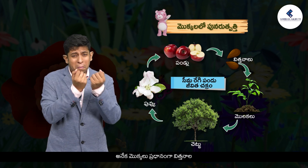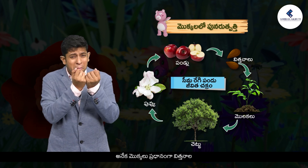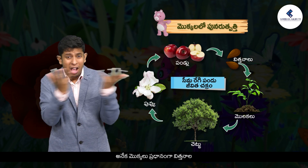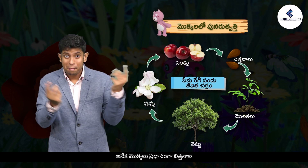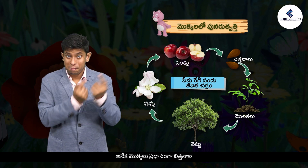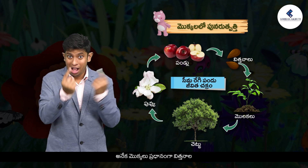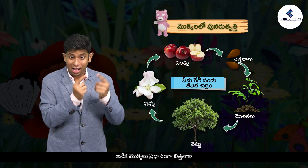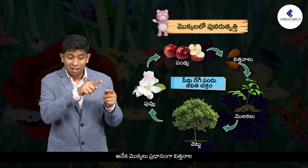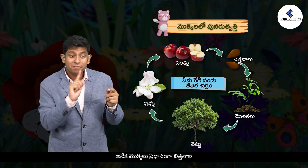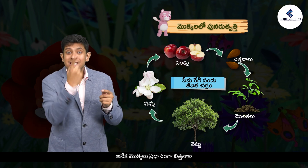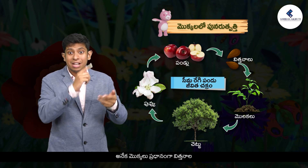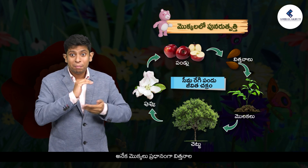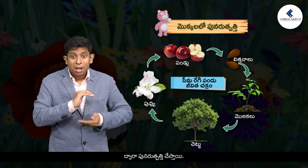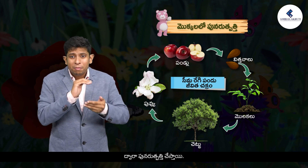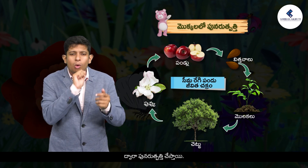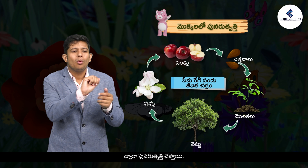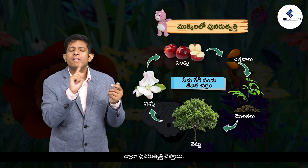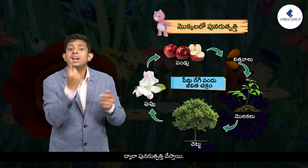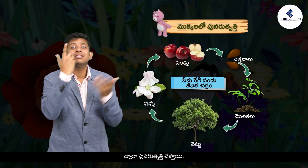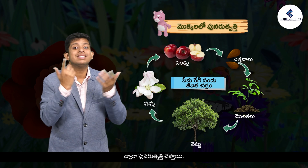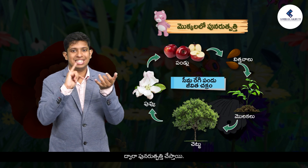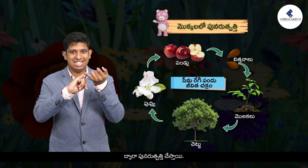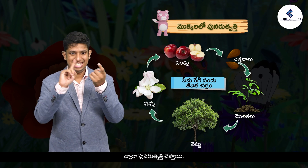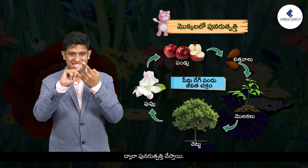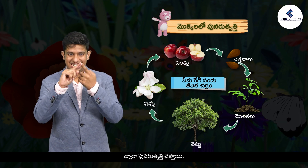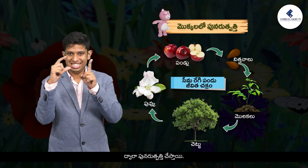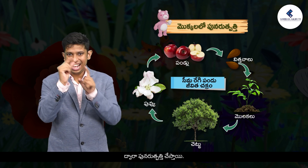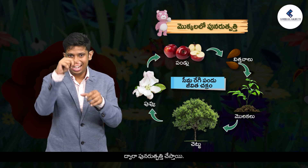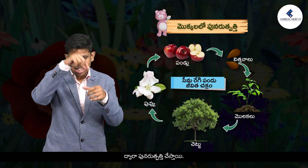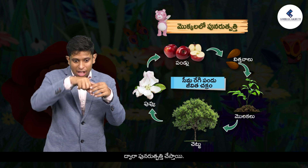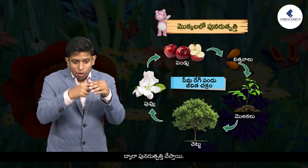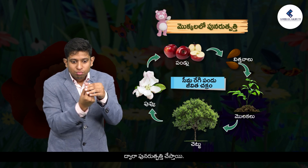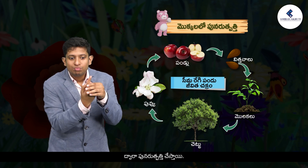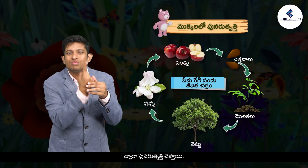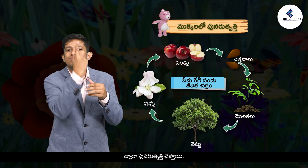మొక్కలు ప్రధానంగా విత్తనాల ద్వారా పునరుత్పత్తి చేస్తాయి.